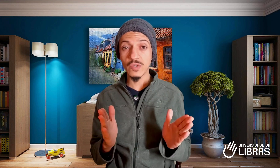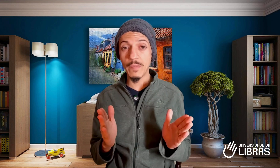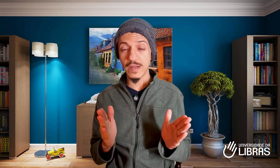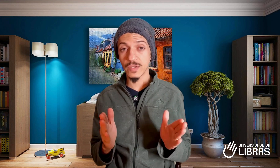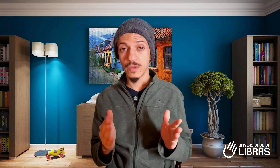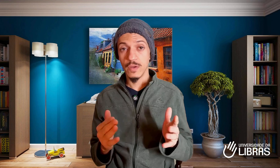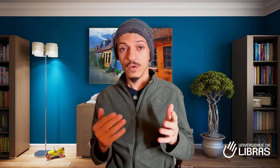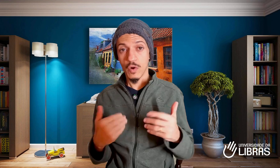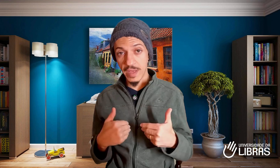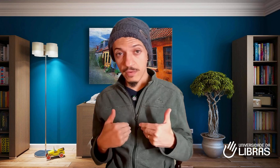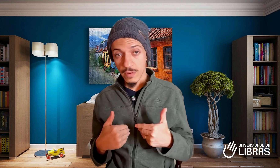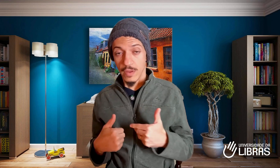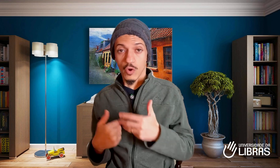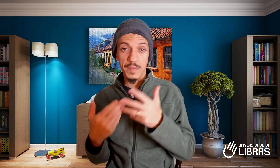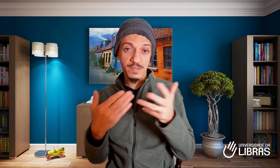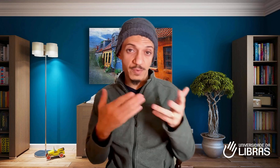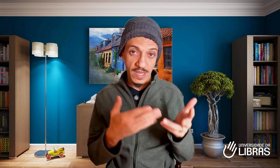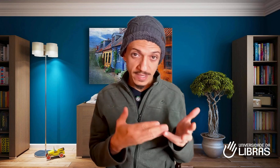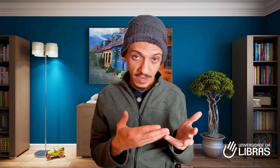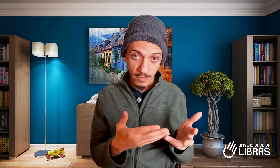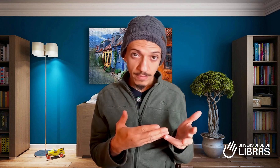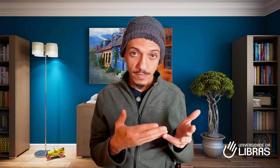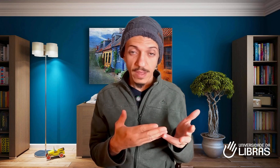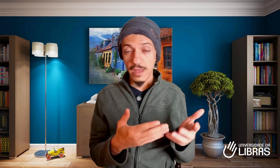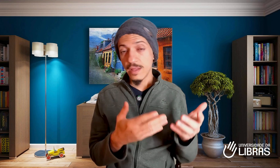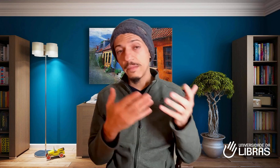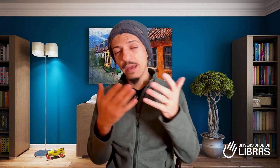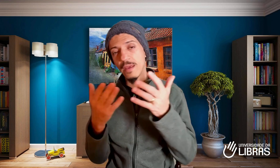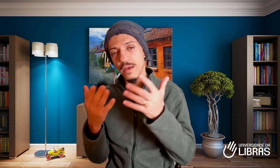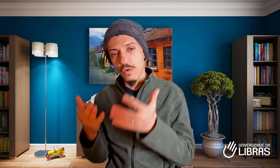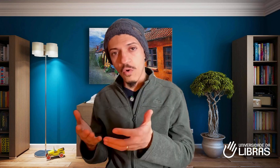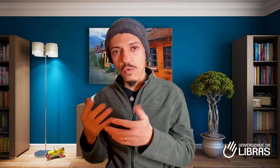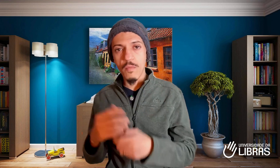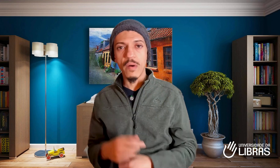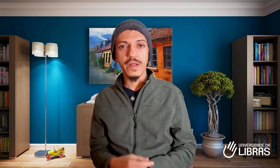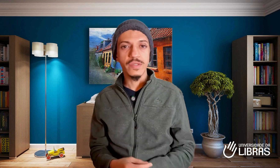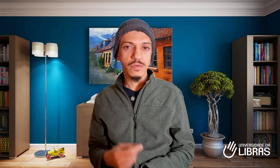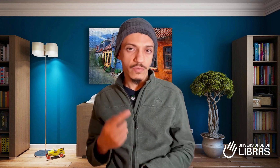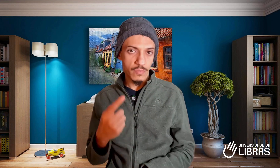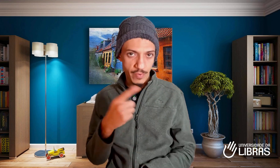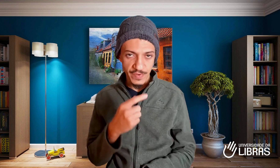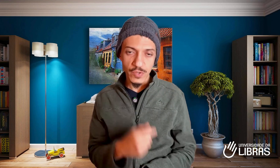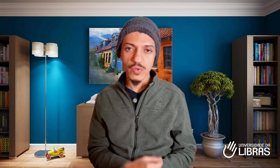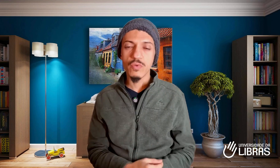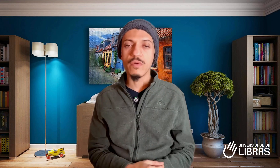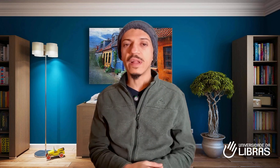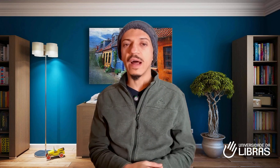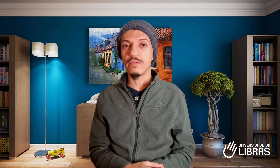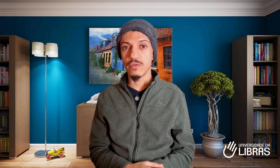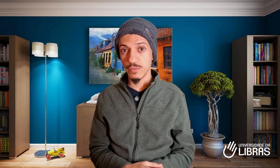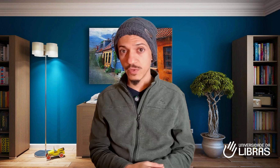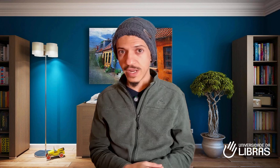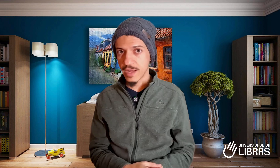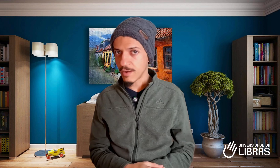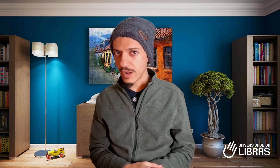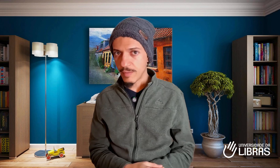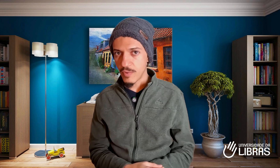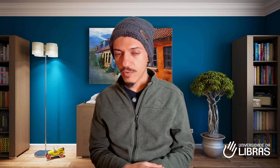passo comigo, com minha esposa Raquel e também com o Maurício, professor surdo convidado, que eu te mostrei aqui agora há pouco. E